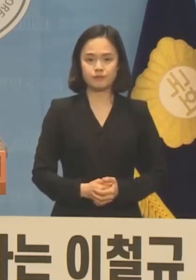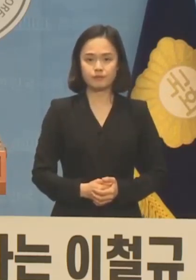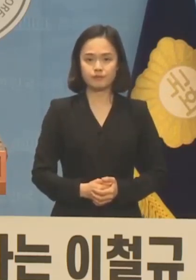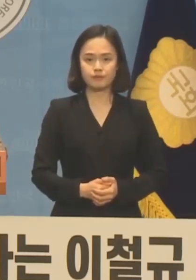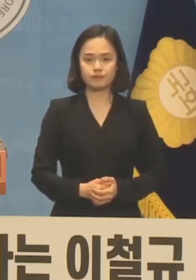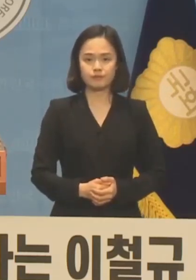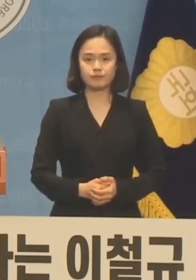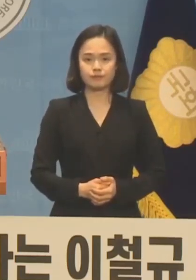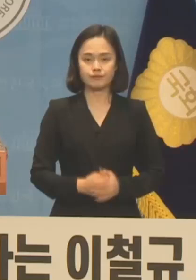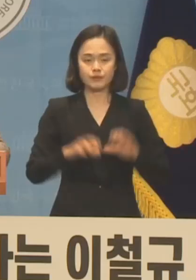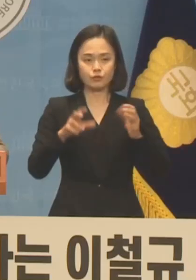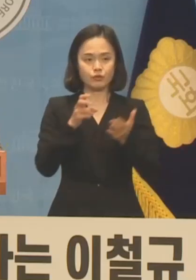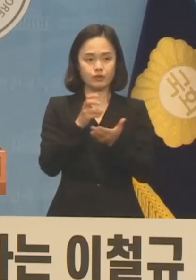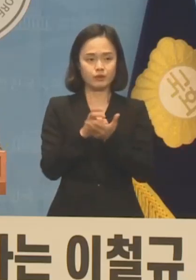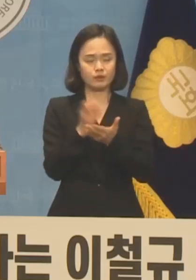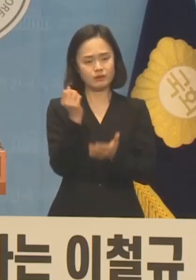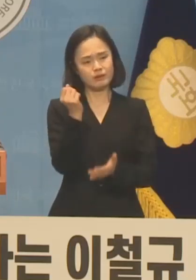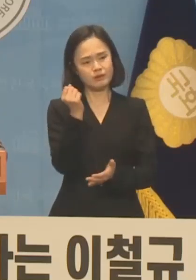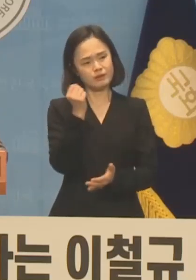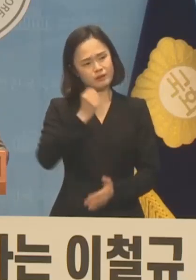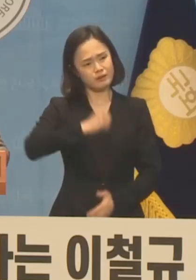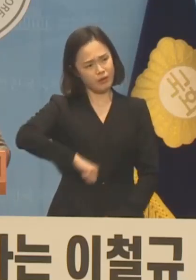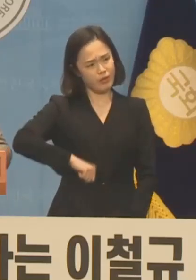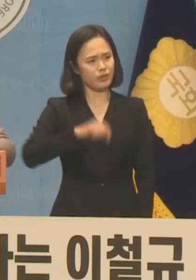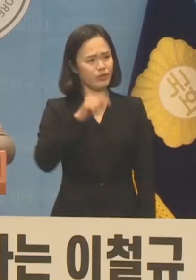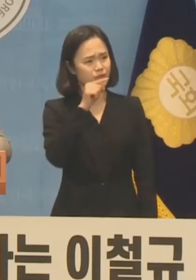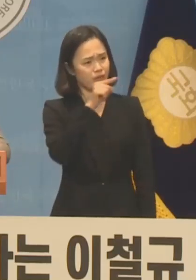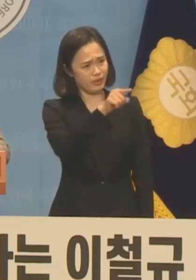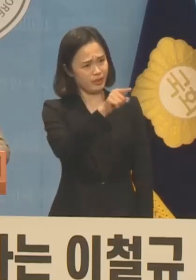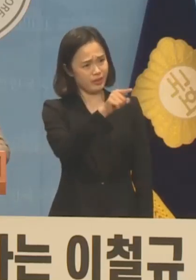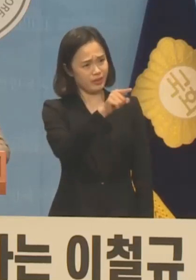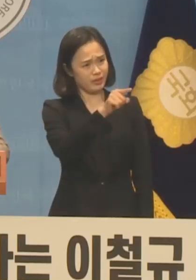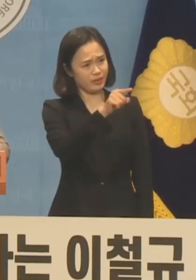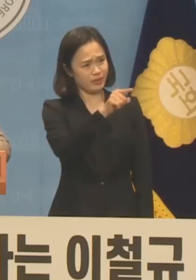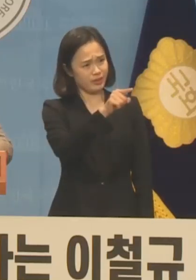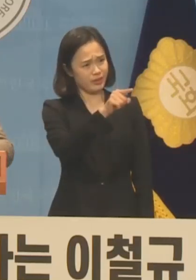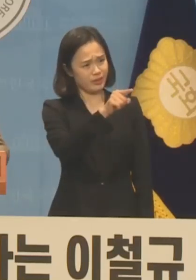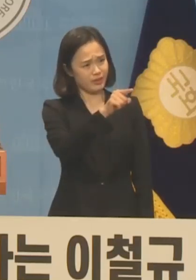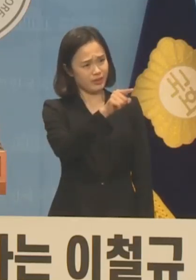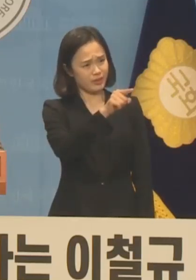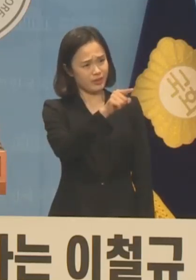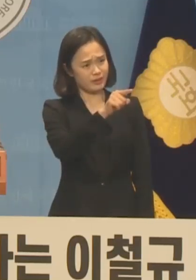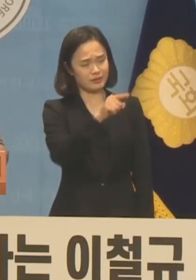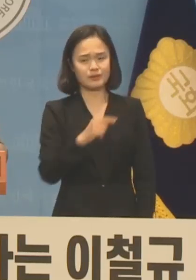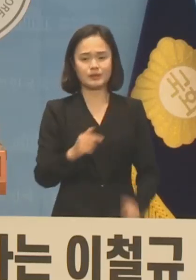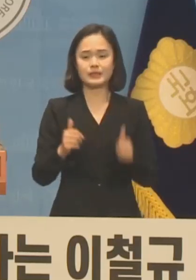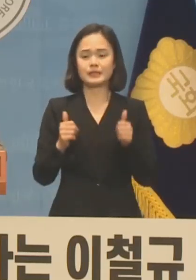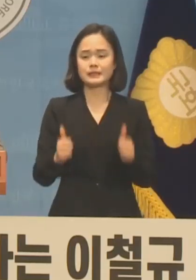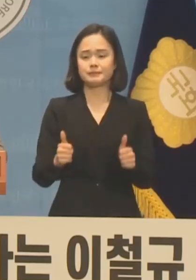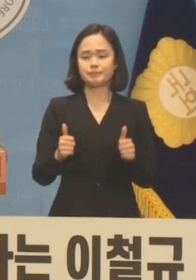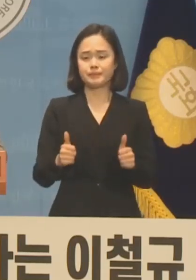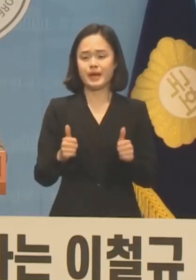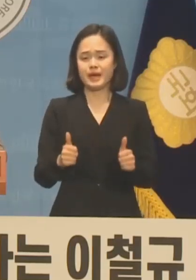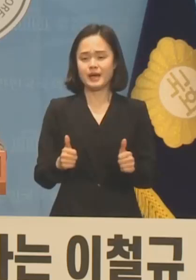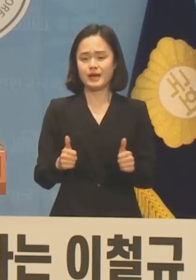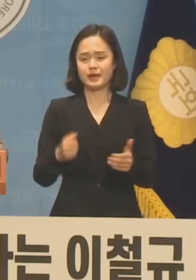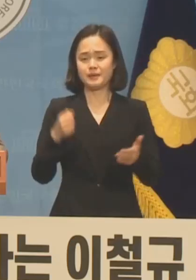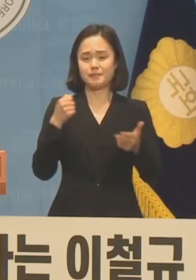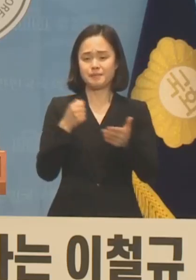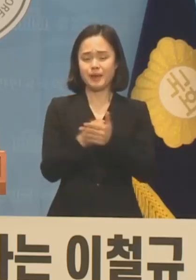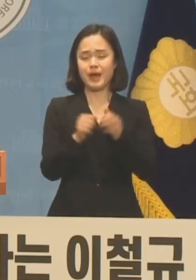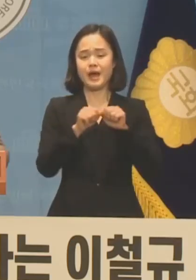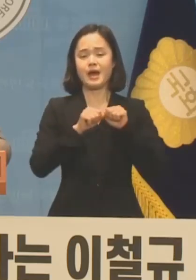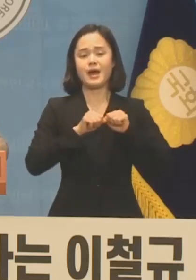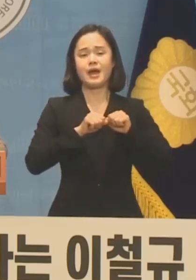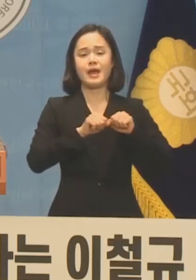위헌정당 심판을 받아서 해산이 되고 싶어 안달난 것처럼 행동을 하고 있습니다.